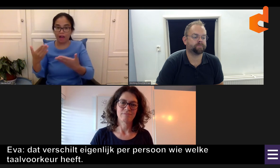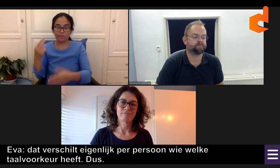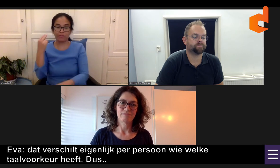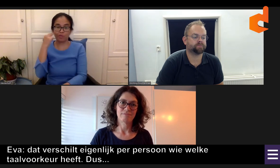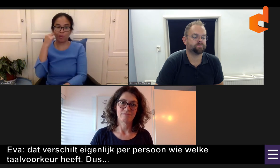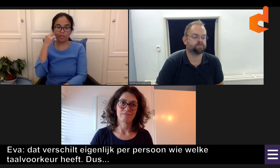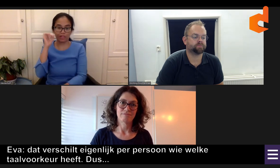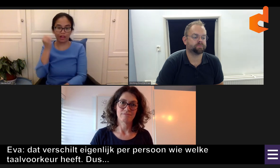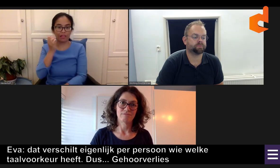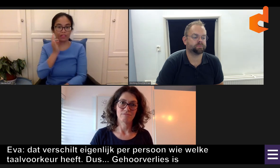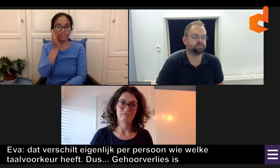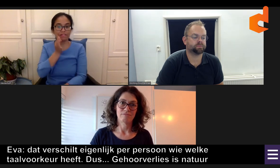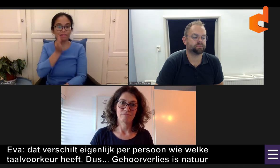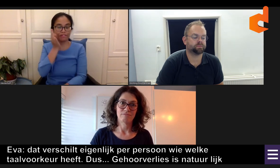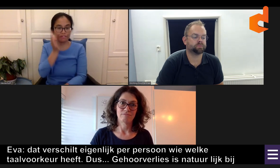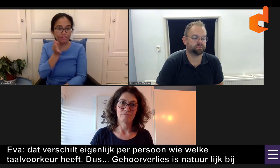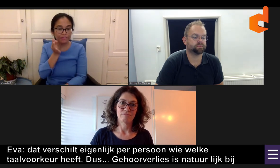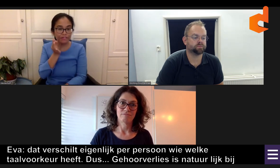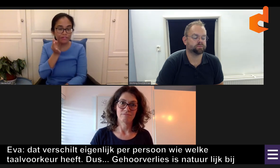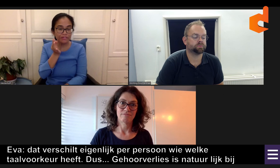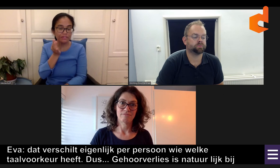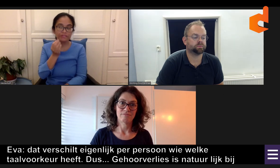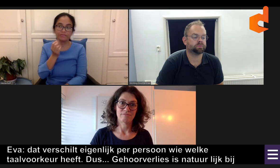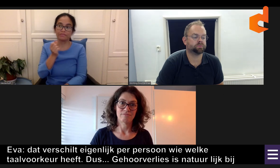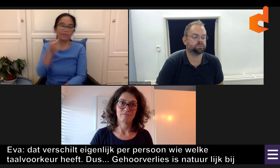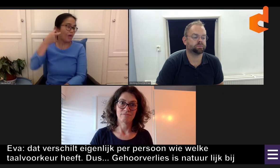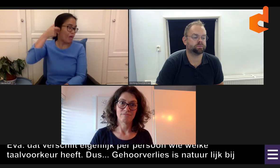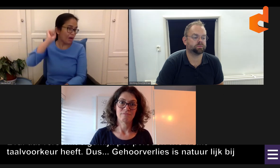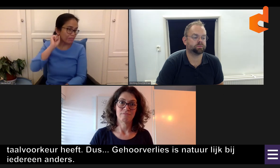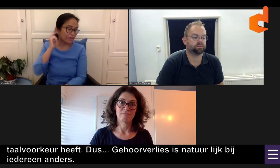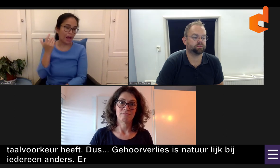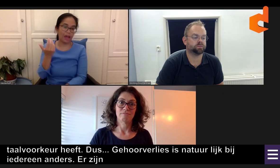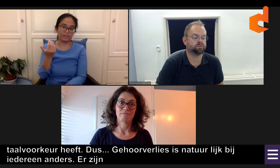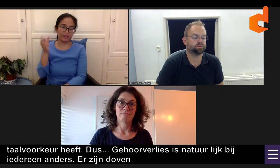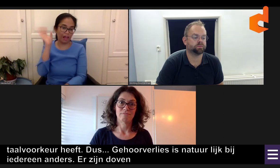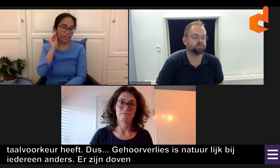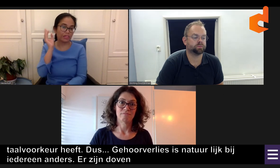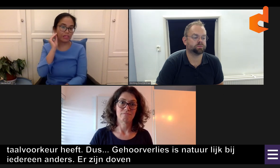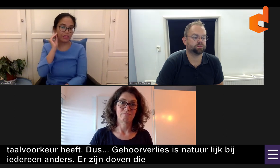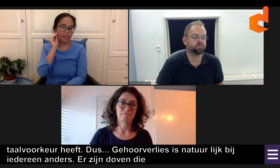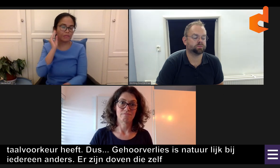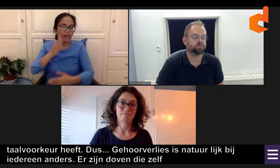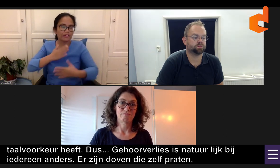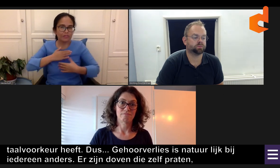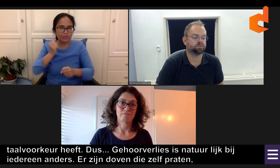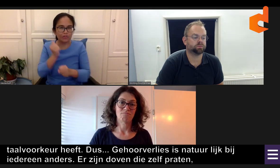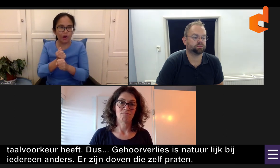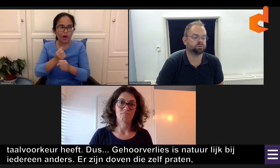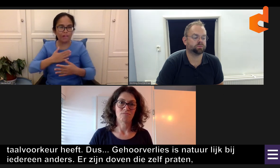gehoorverlies is natuurlijk ook bij iedereen anders. Er zijn doven die zelf praten, die gehoorapparaten dragen waarmee ze redelijk goed